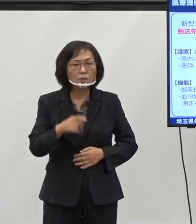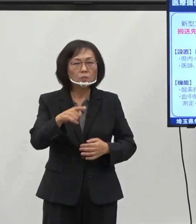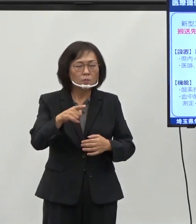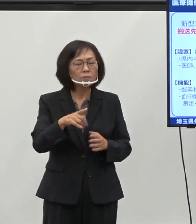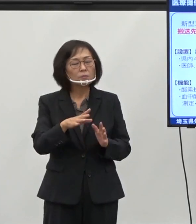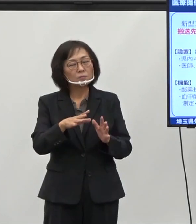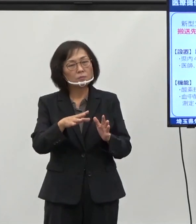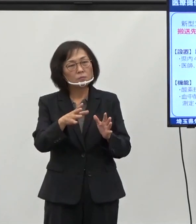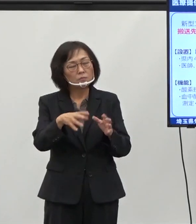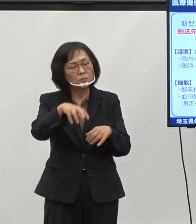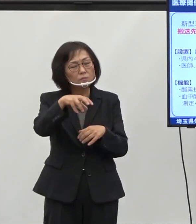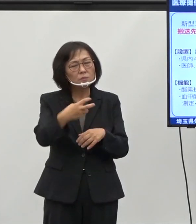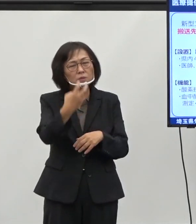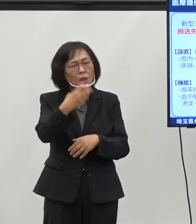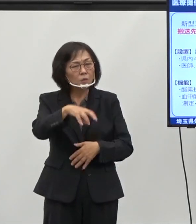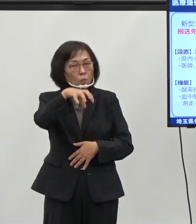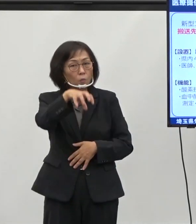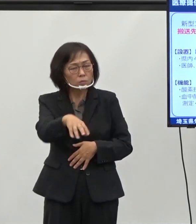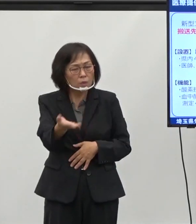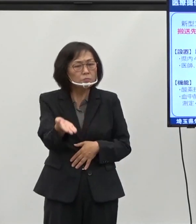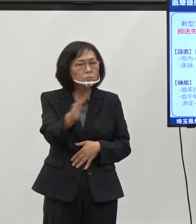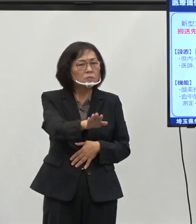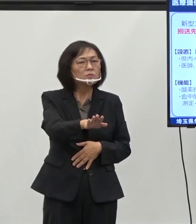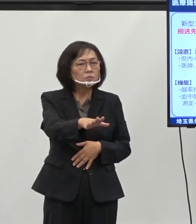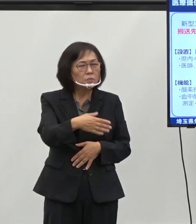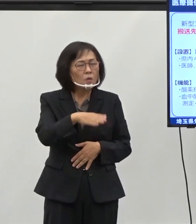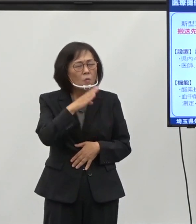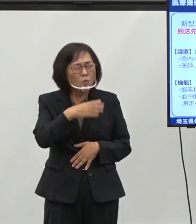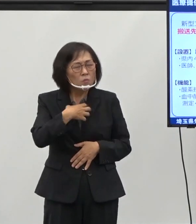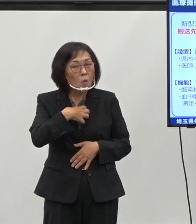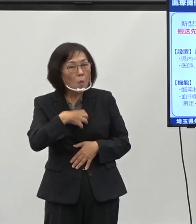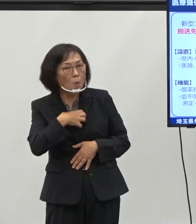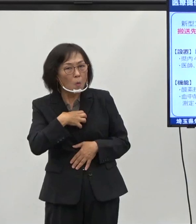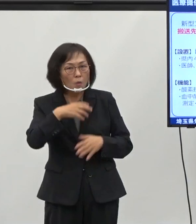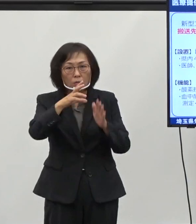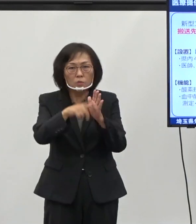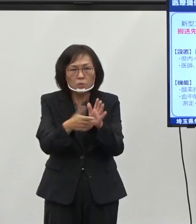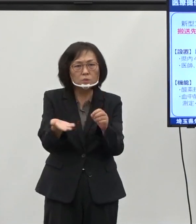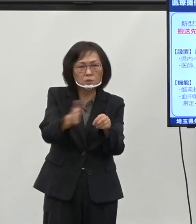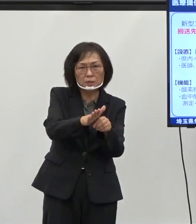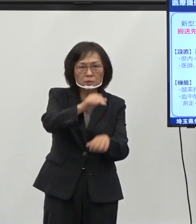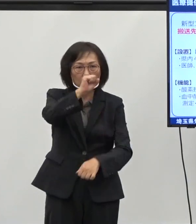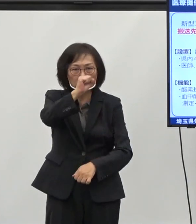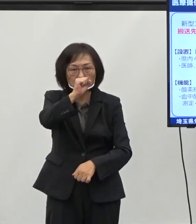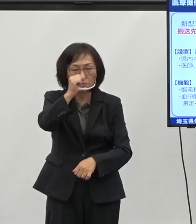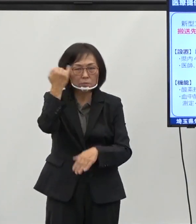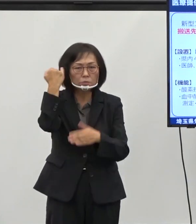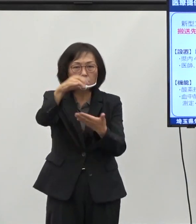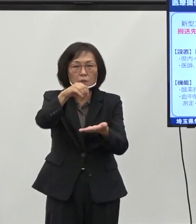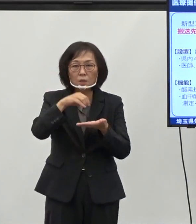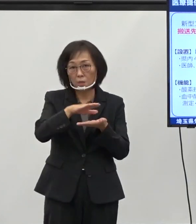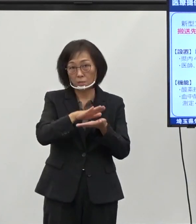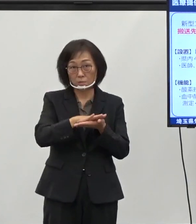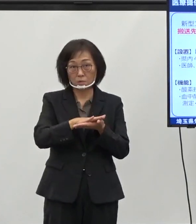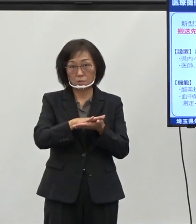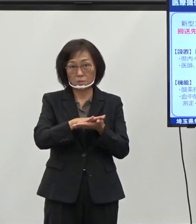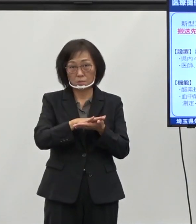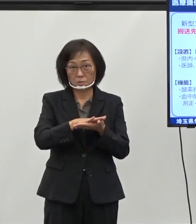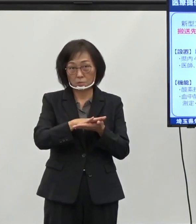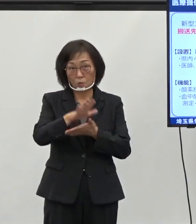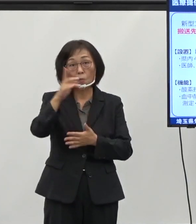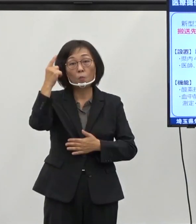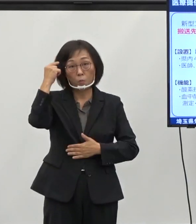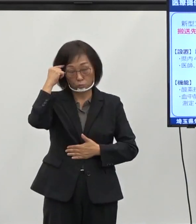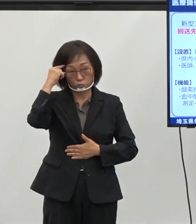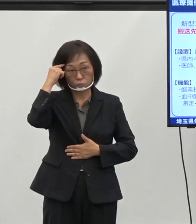危機的状況、本当に危機的状況の時のものであって、それは作る考えはないみたいなのを言われてたと